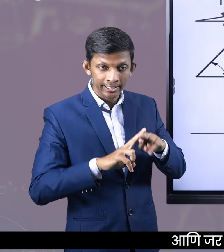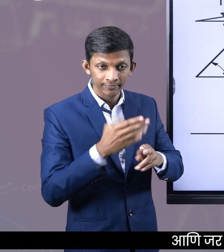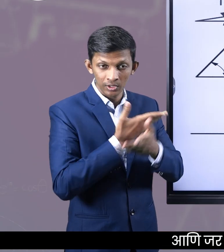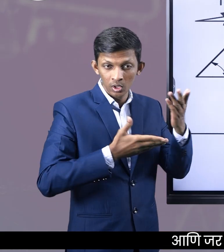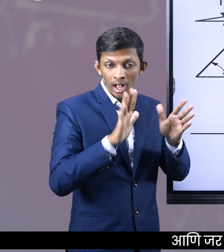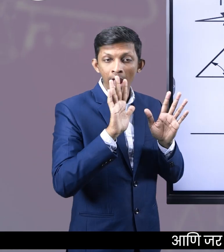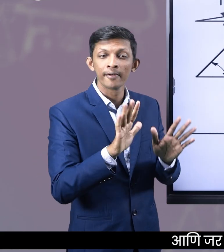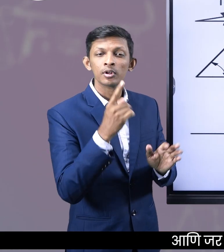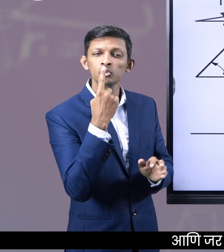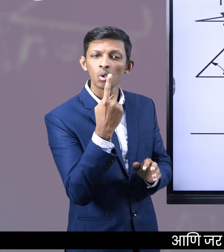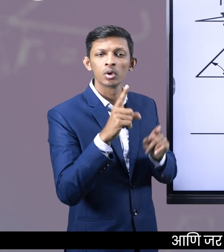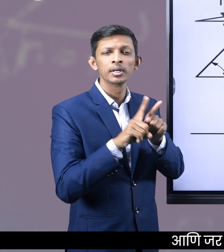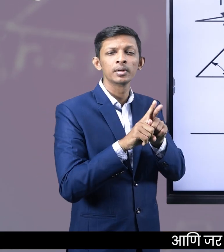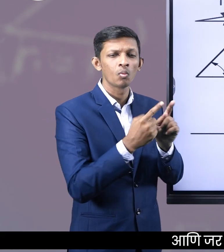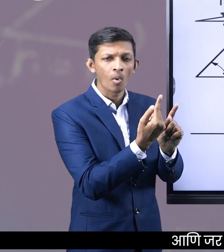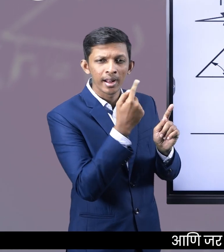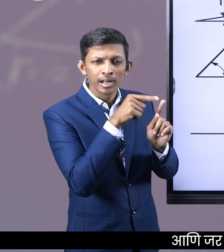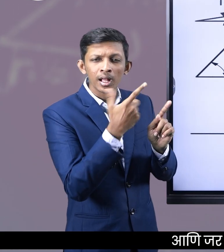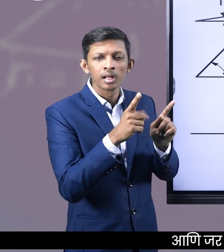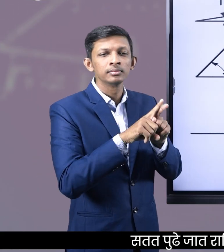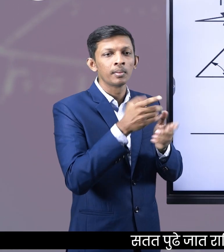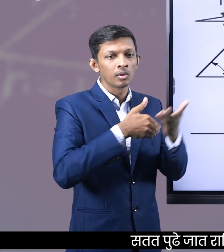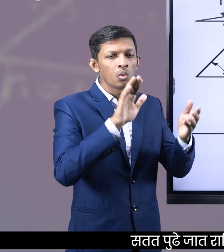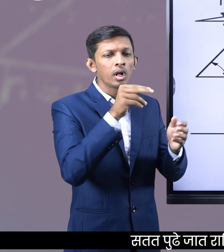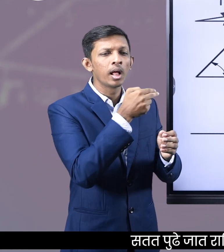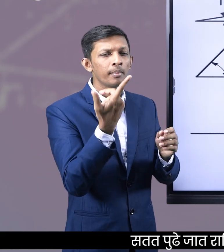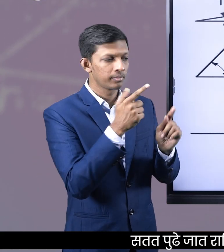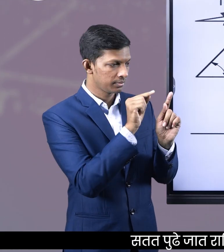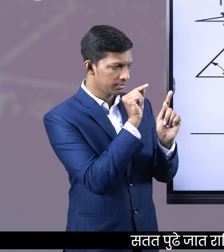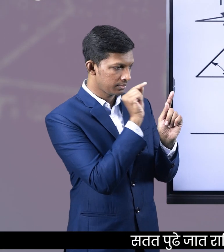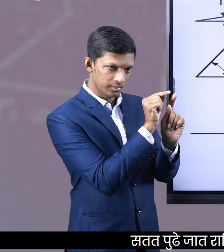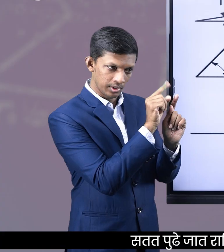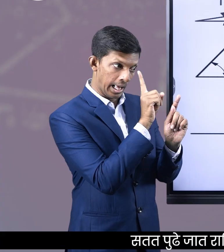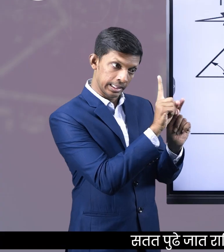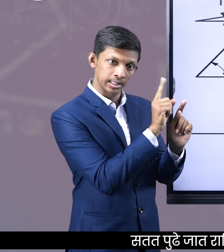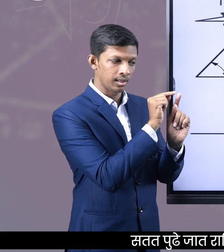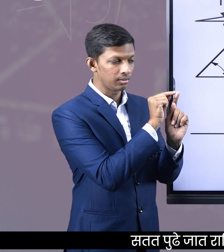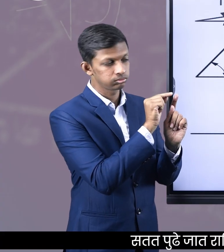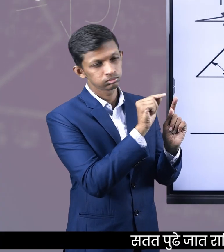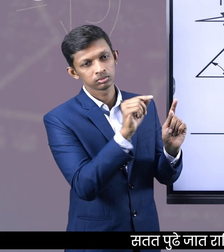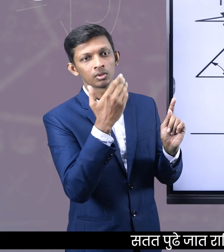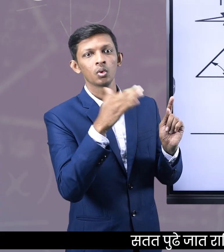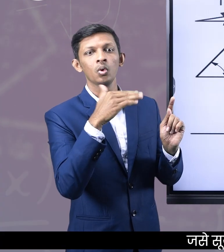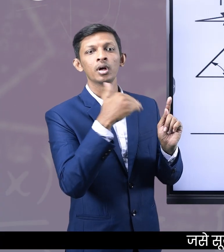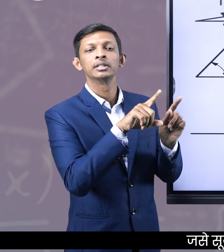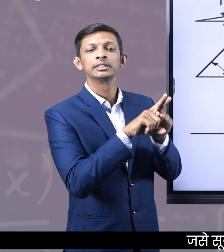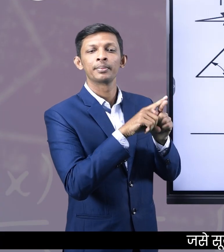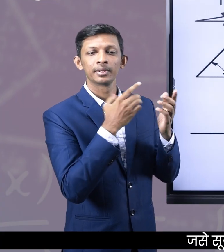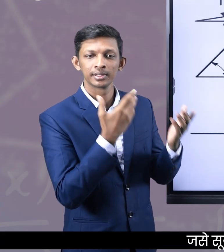आणि जर तिचे एक टोक असेल तर ती सतत पुढे जात राहील, तर आपण तिला किरण असं म्हणतो, जसे सूर्यकिरण